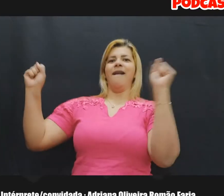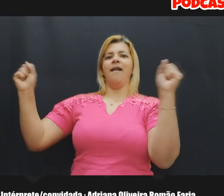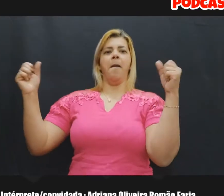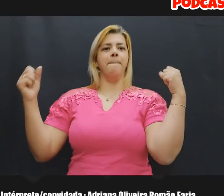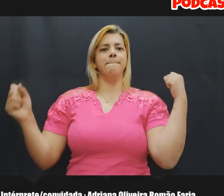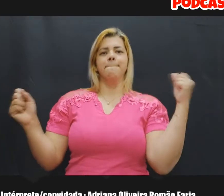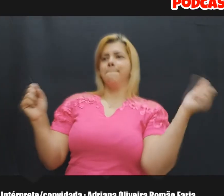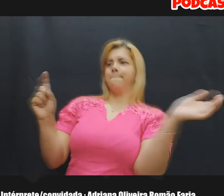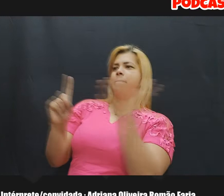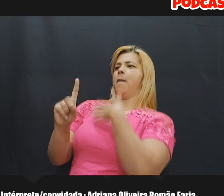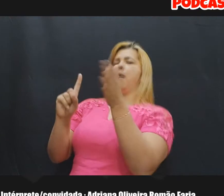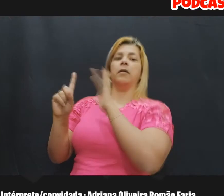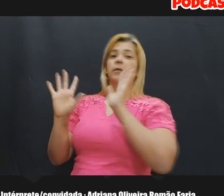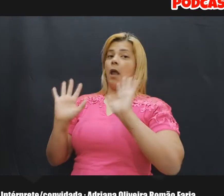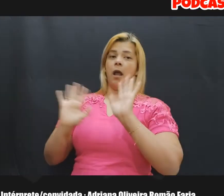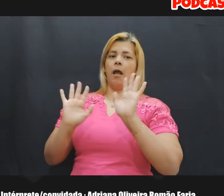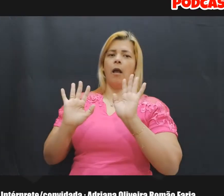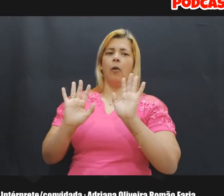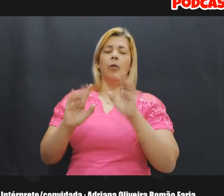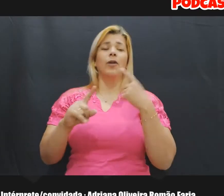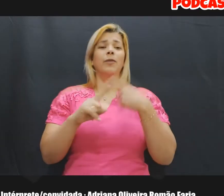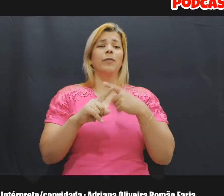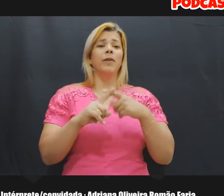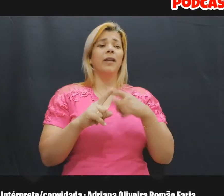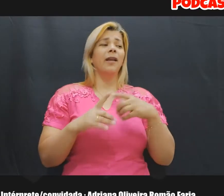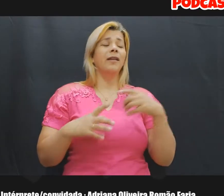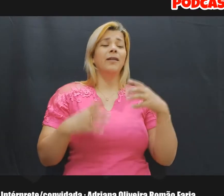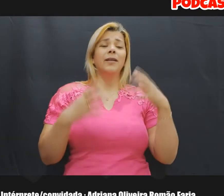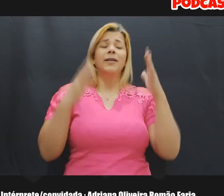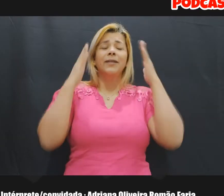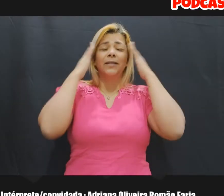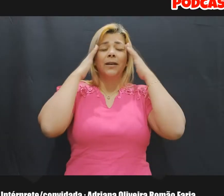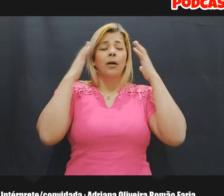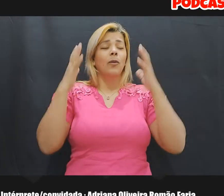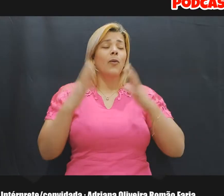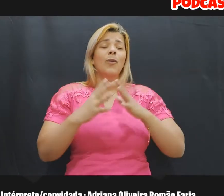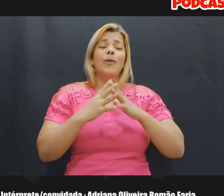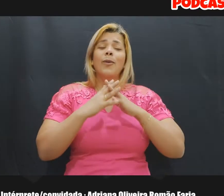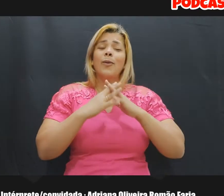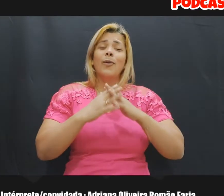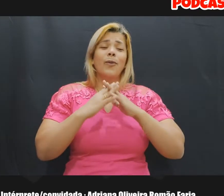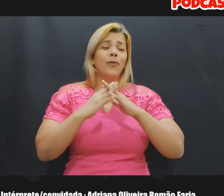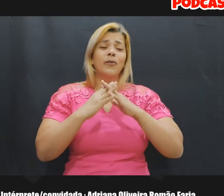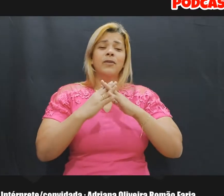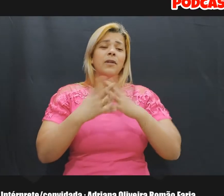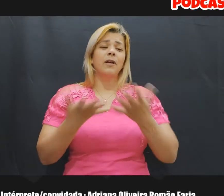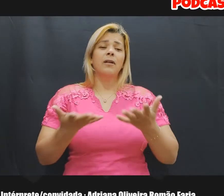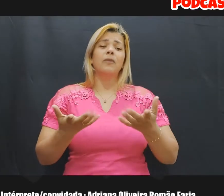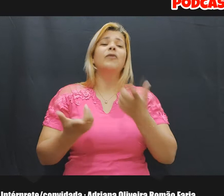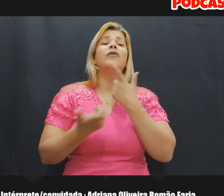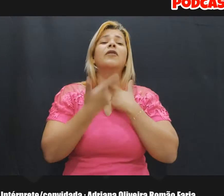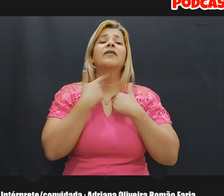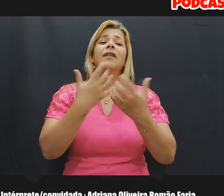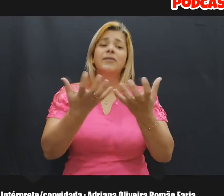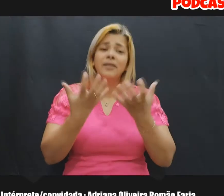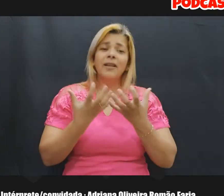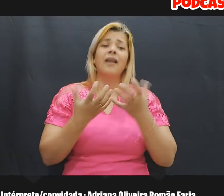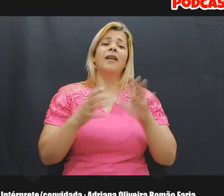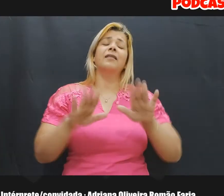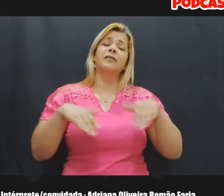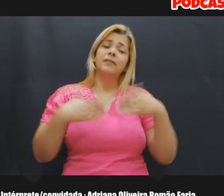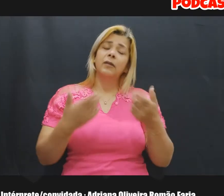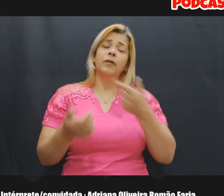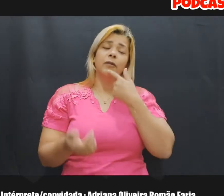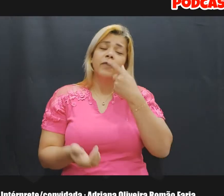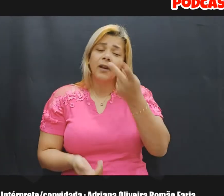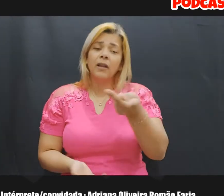é dele ser nervoso, dele querer as coisas e às vezes não conseguir. Então é por isso que eu te falei no